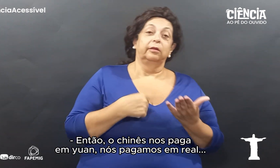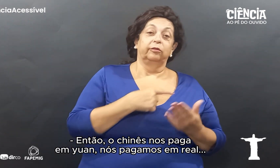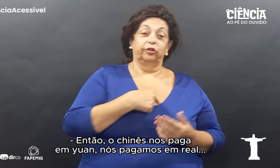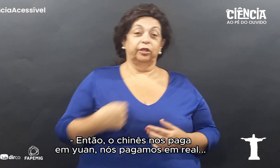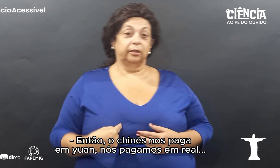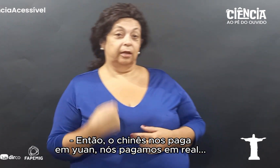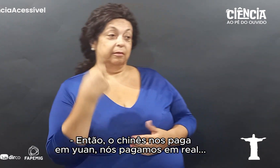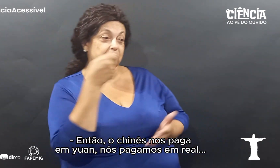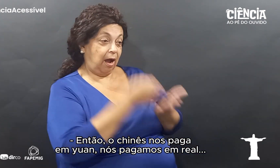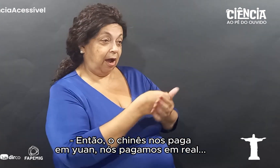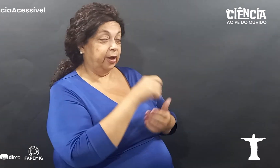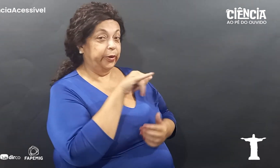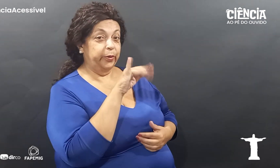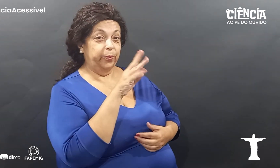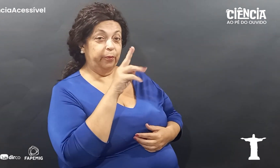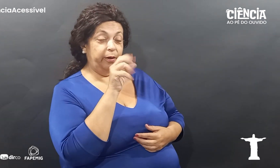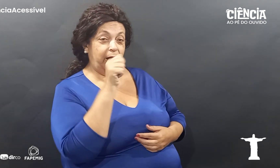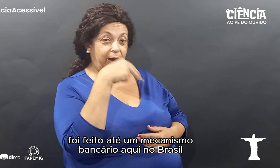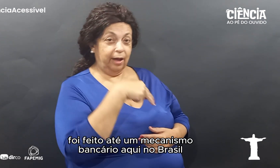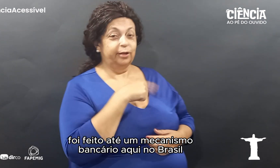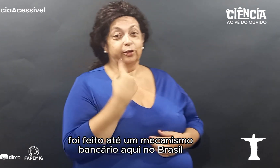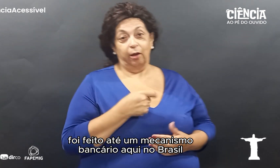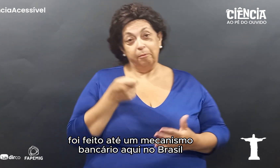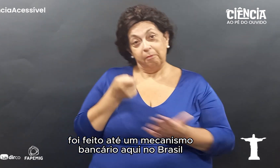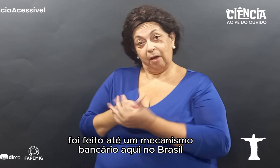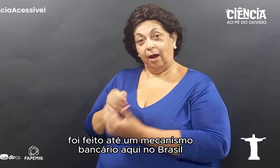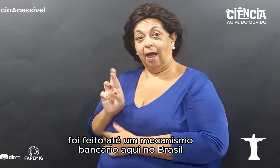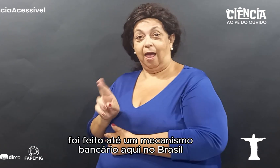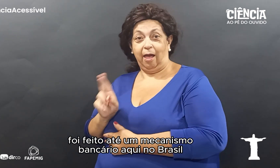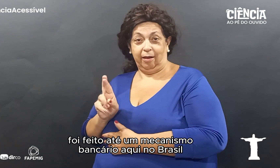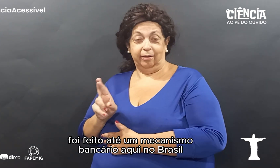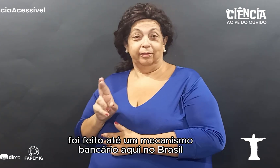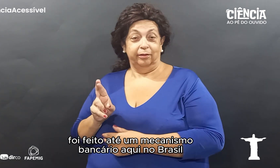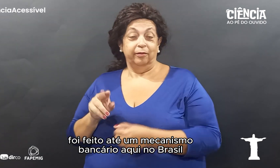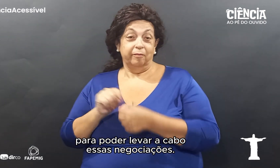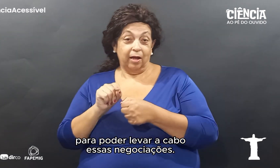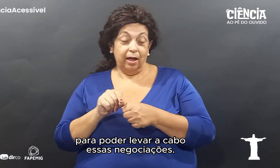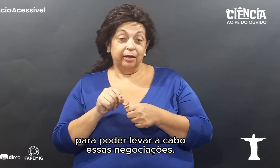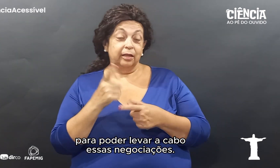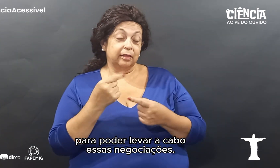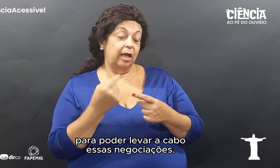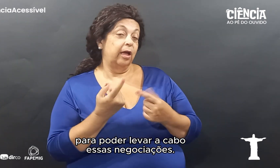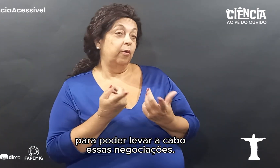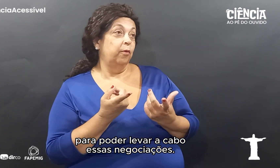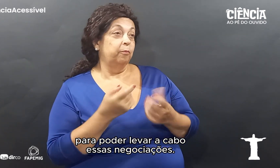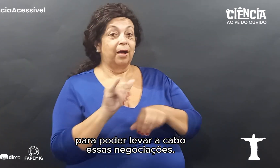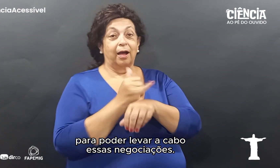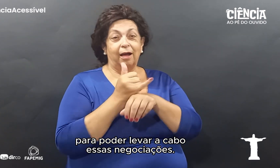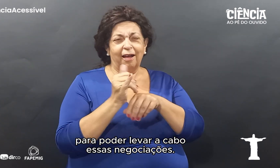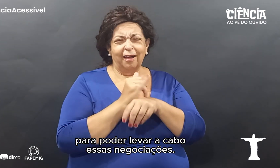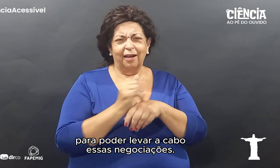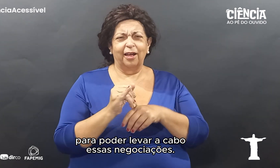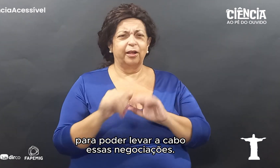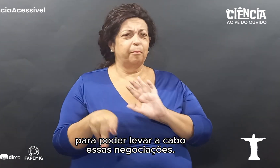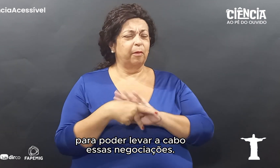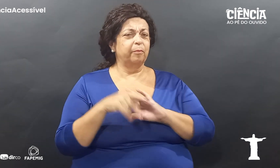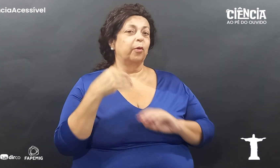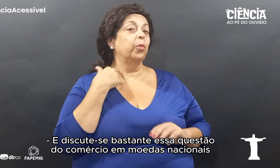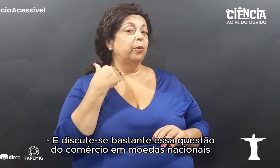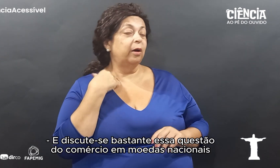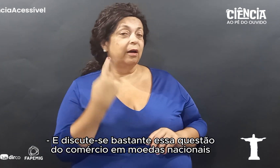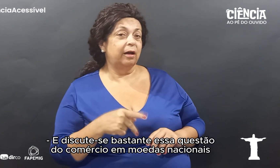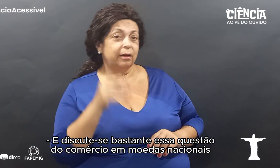nos paga em yuan, nós pagamos em real. Foi feito até um mecanismo bancário aqui no Brasil para poder levar a cabo essas